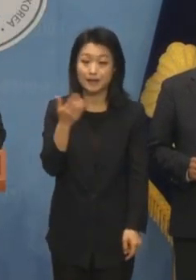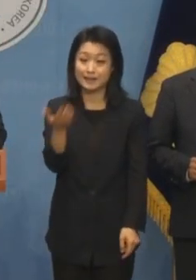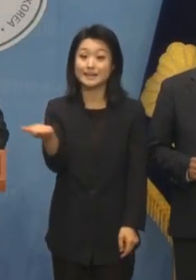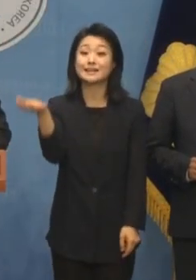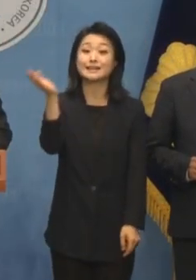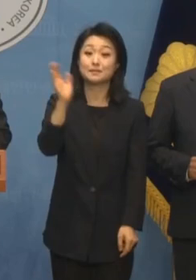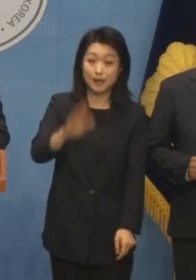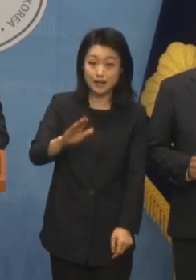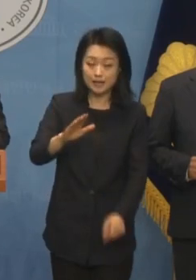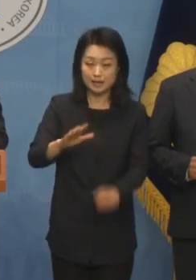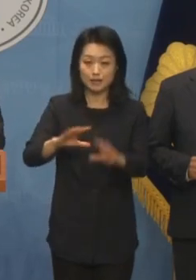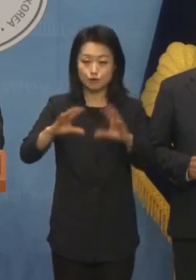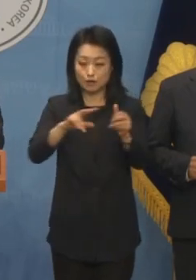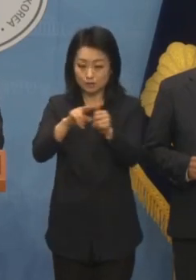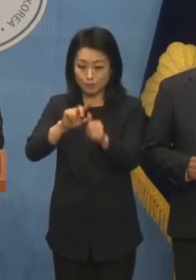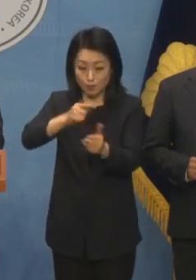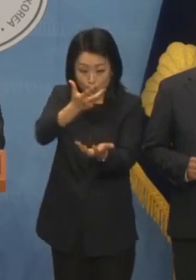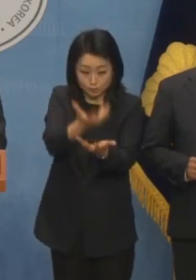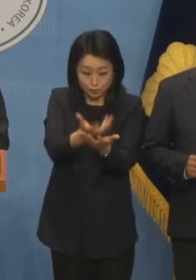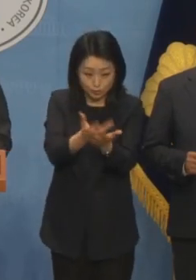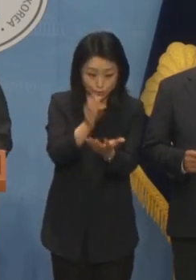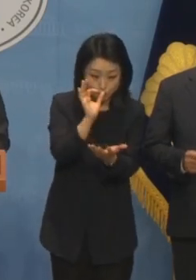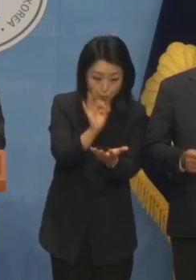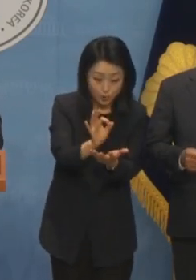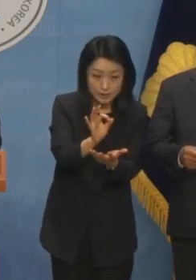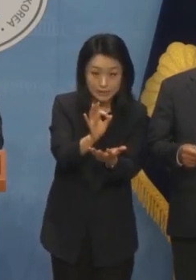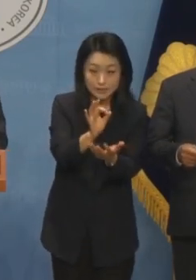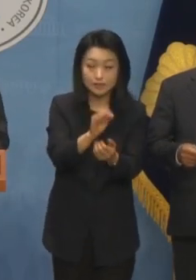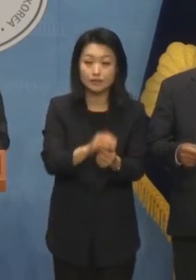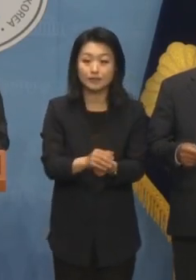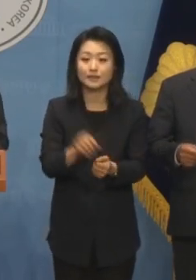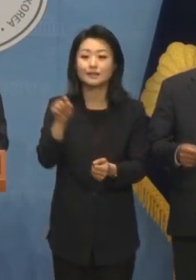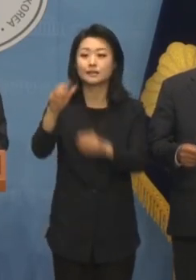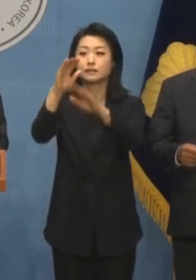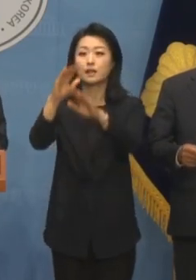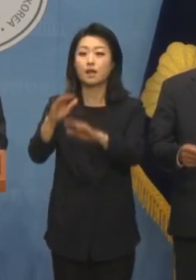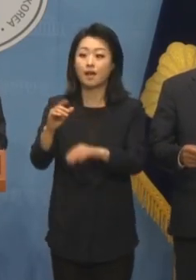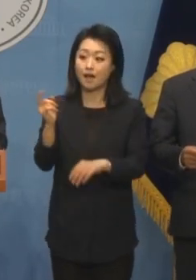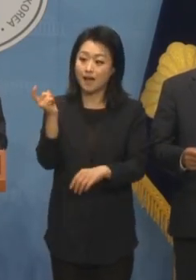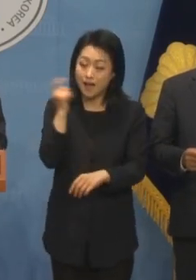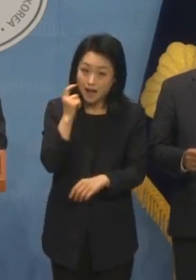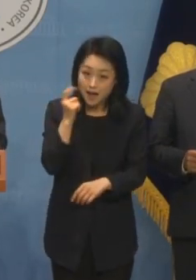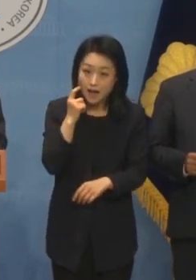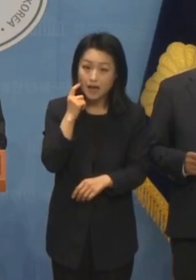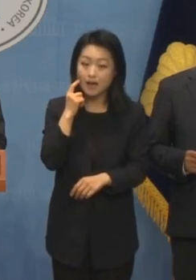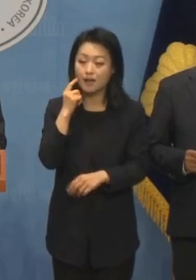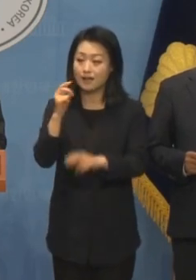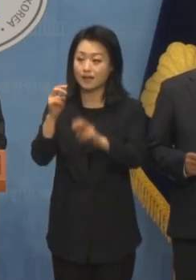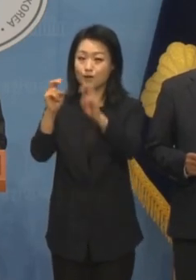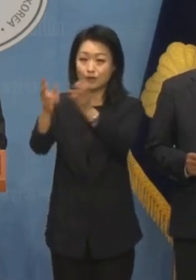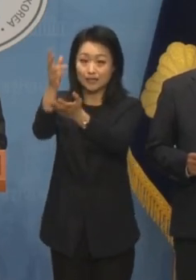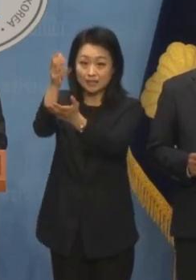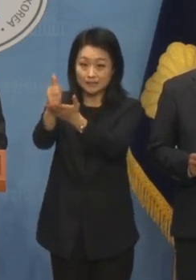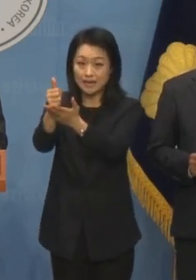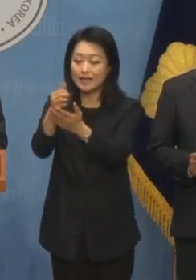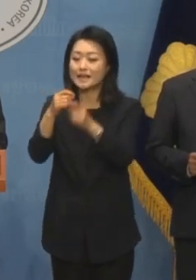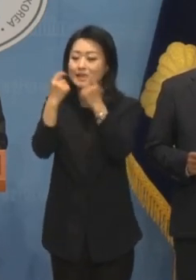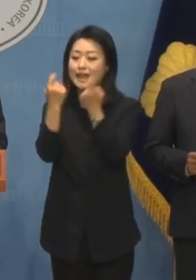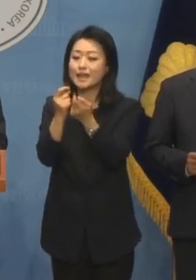하지만 국정원 문건에서 방북 대납 비용은 거짓이고 쌍방울 김성태의 주가 조작 이익을